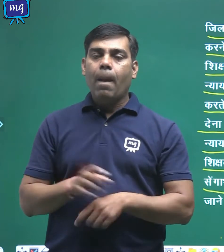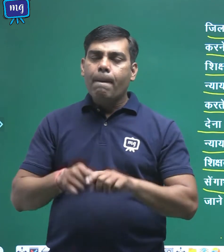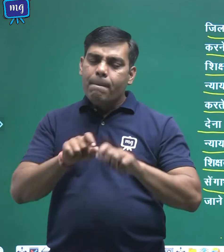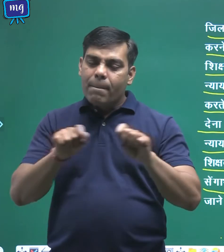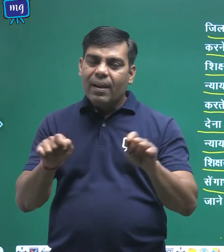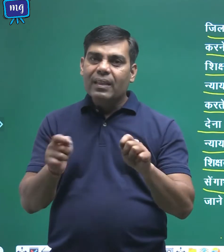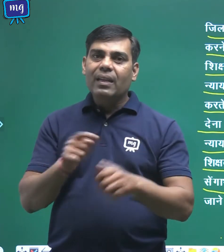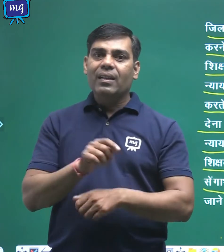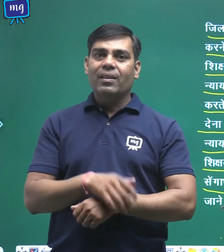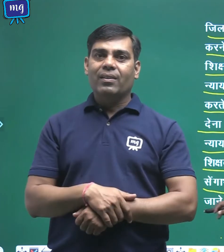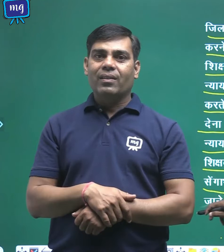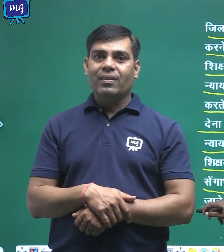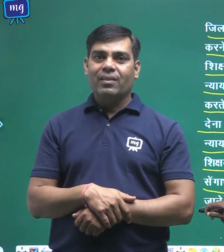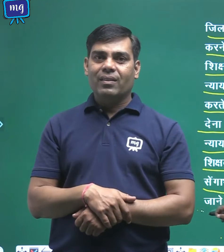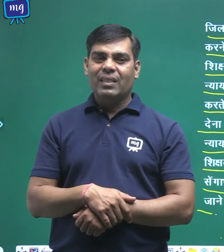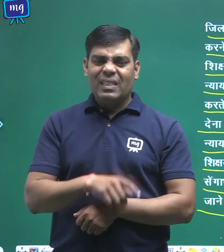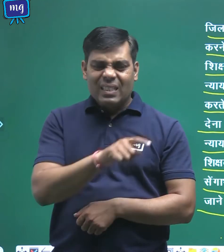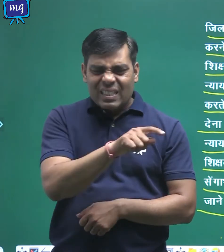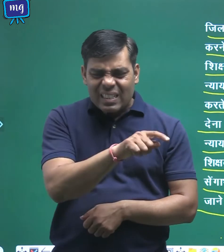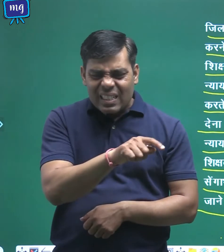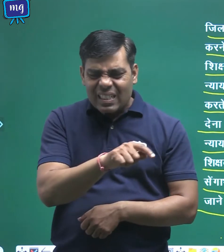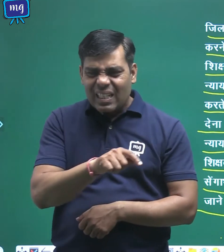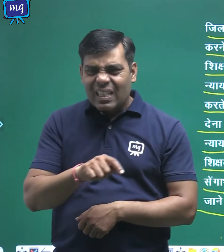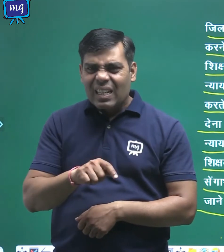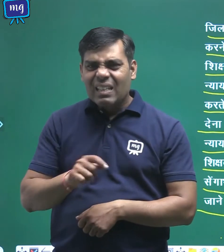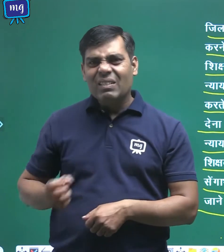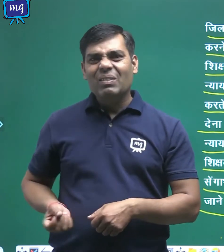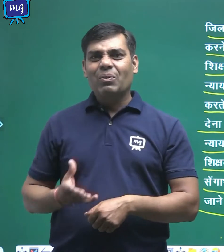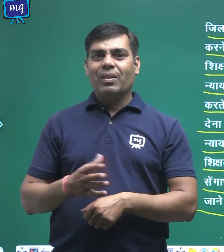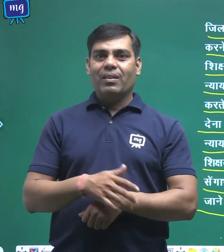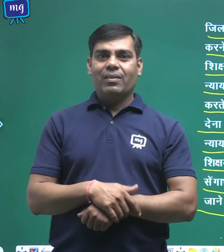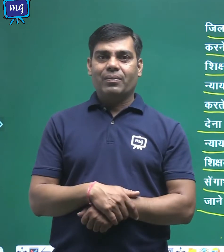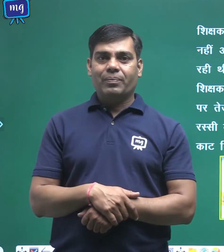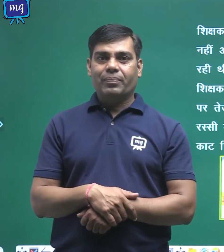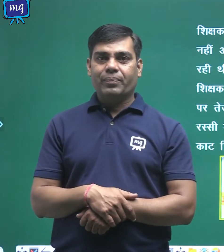बांधकर घसीटा जाने लगा।